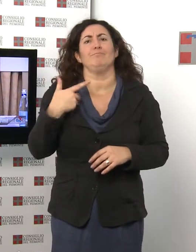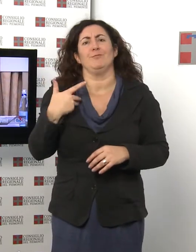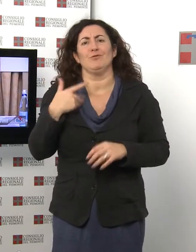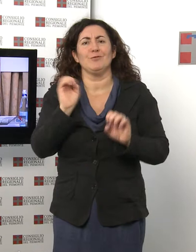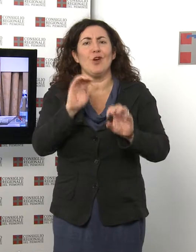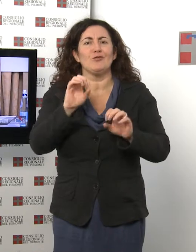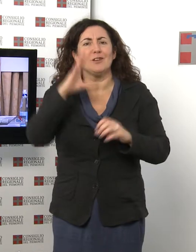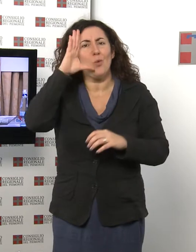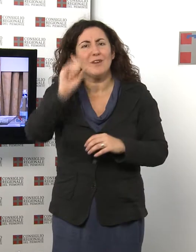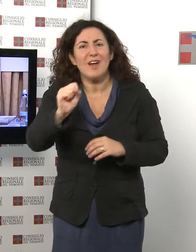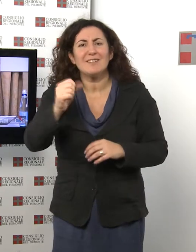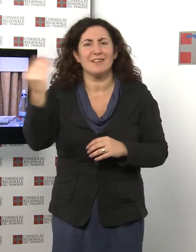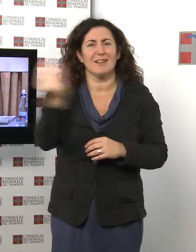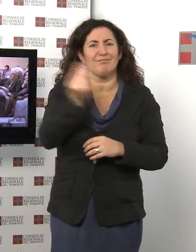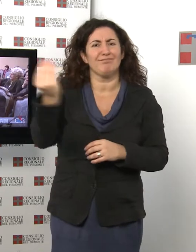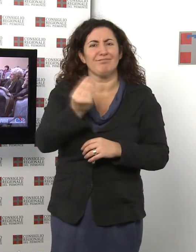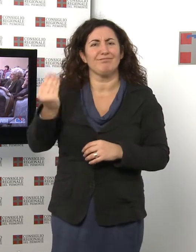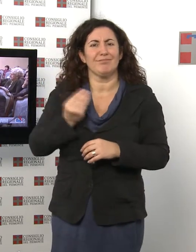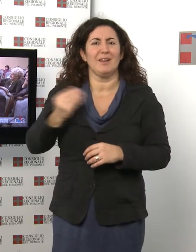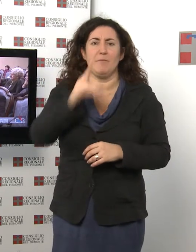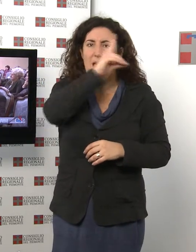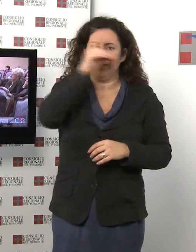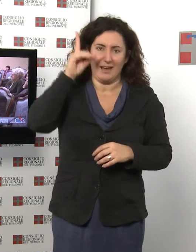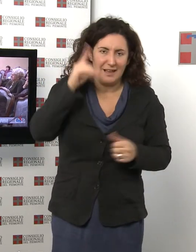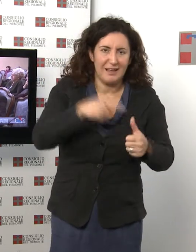docenti universitari Blight Alice Raviola, Madrid,